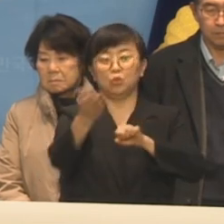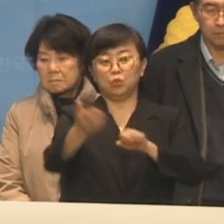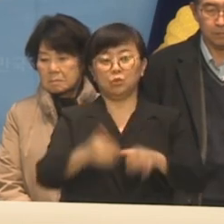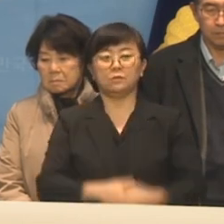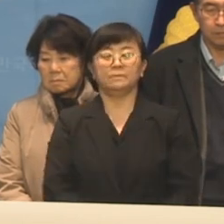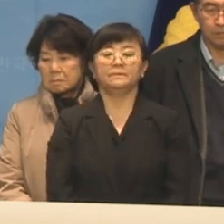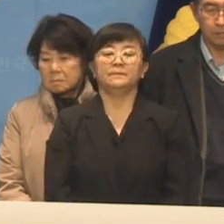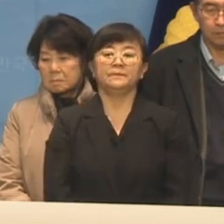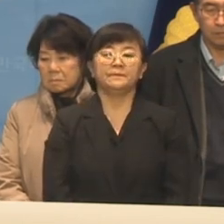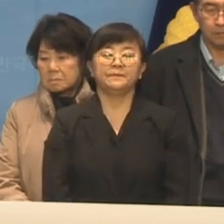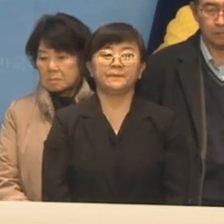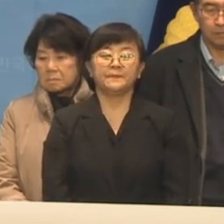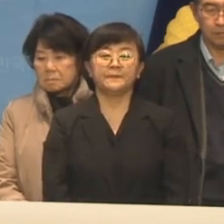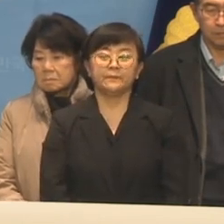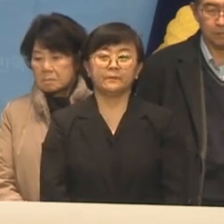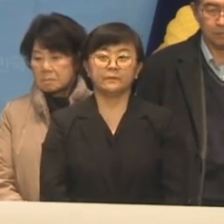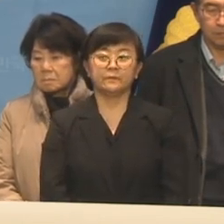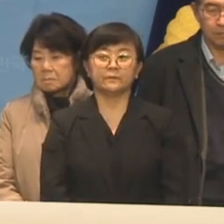바랍니다.